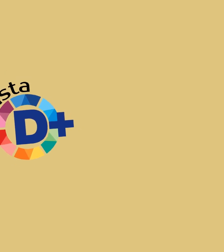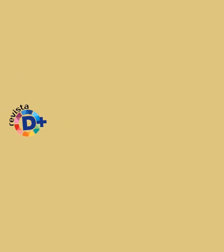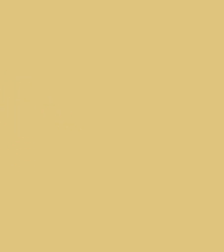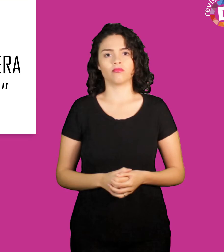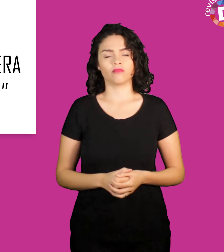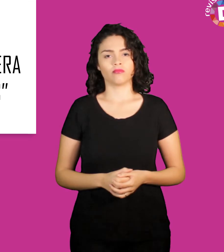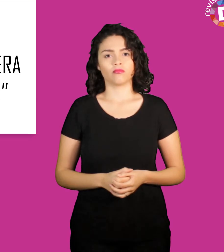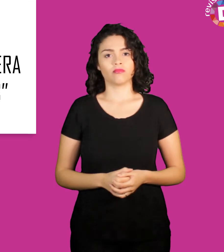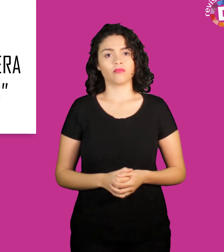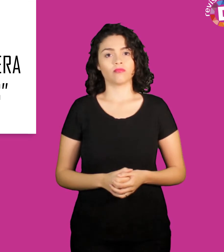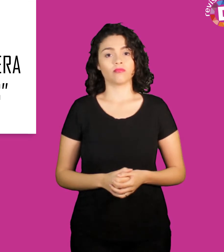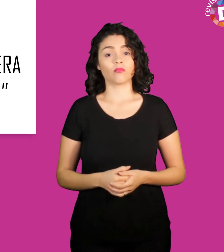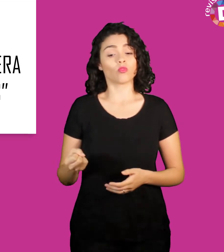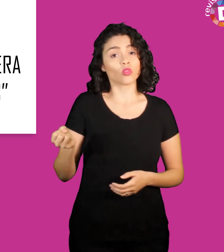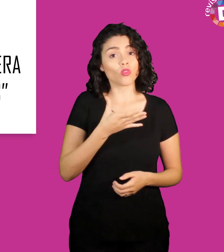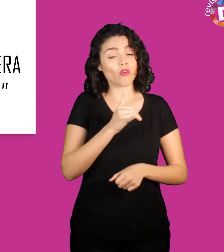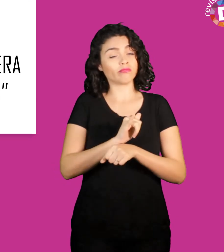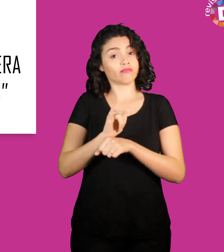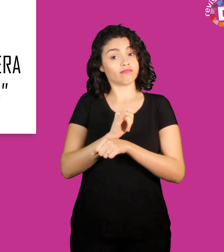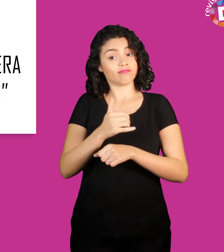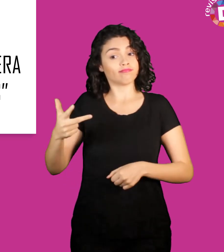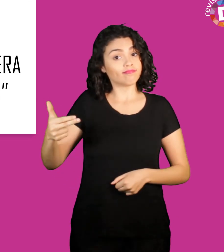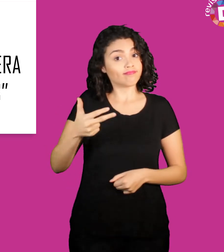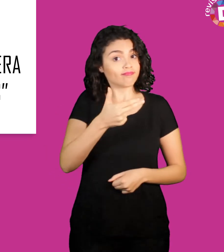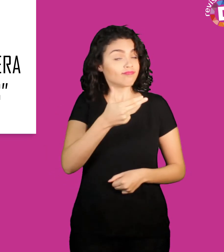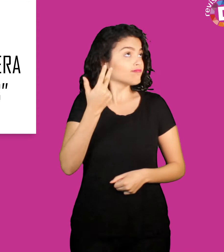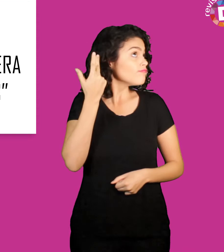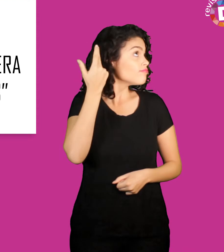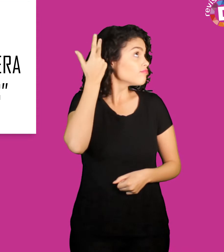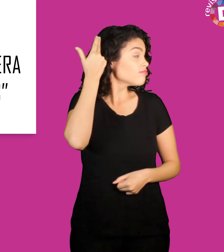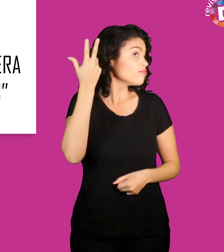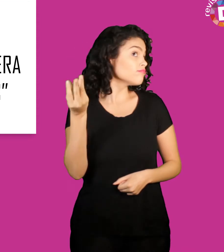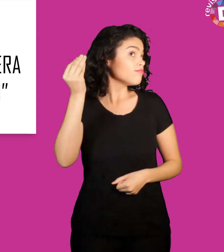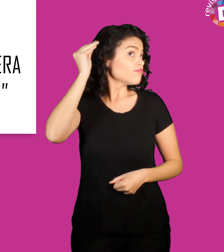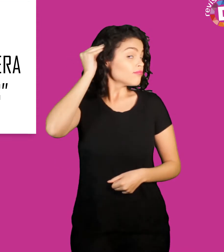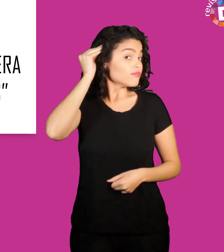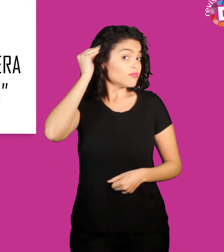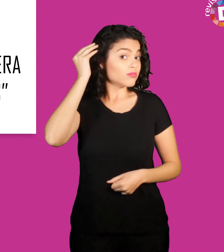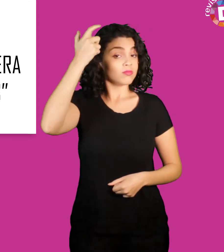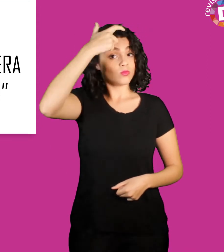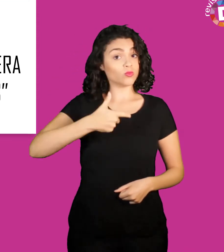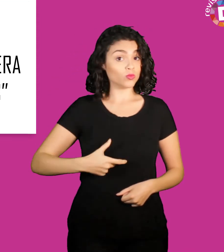técnica cirúrgica inédita no brasil recupera a audição de pacientes